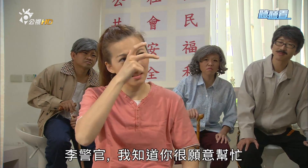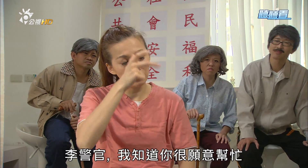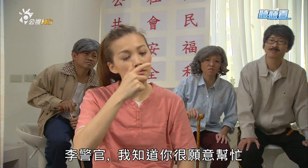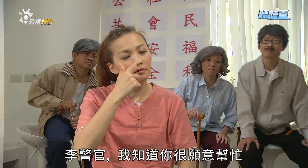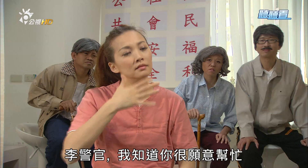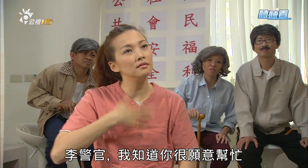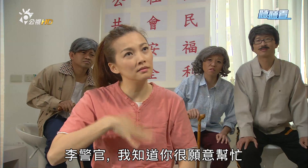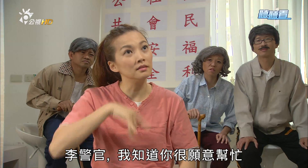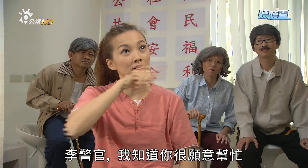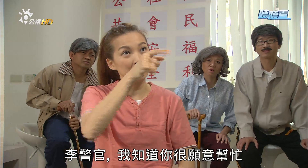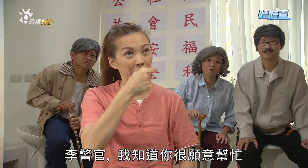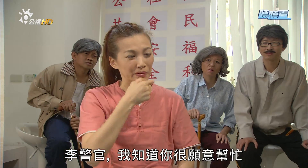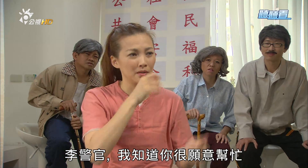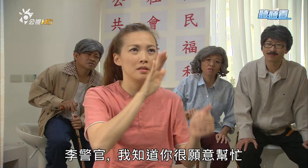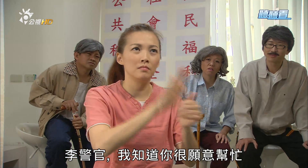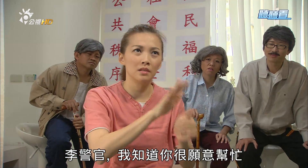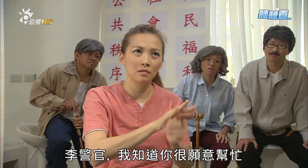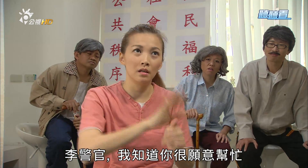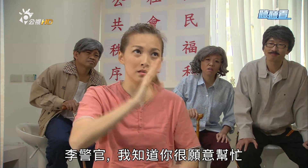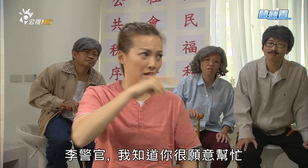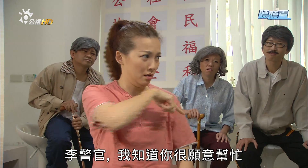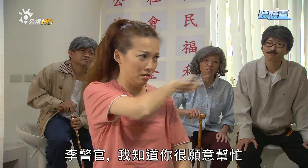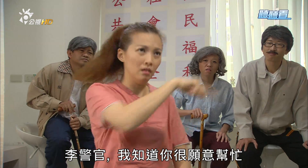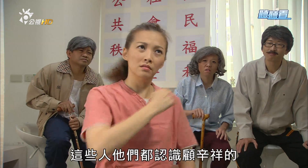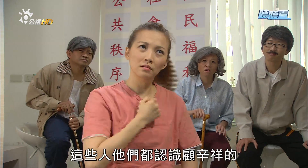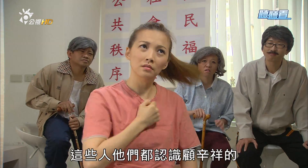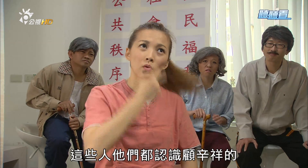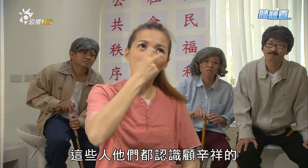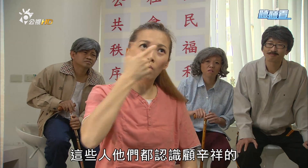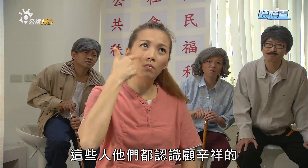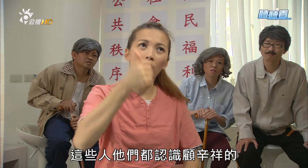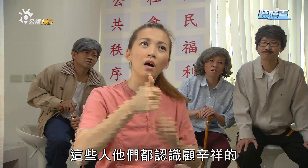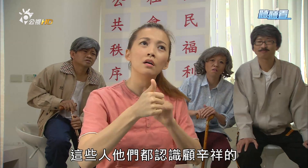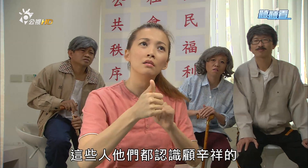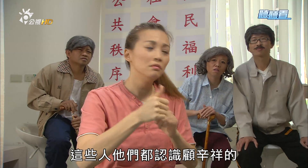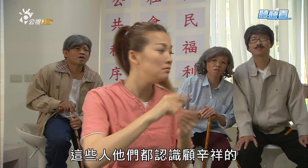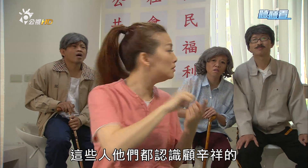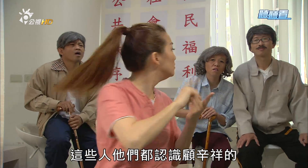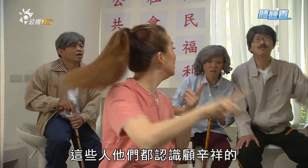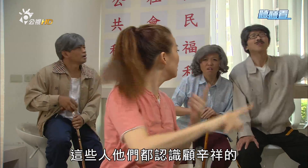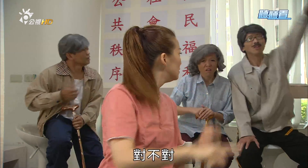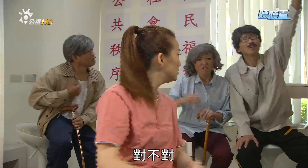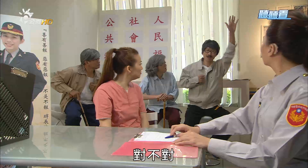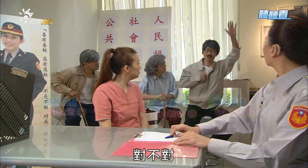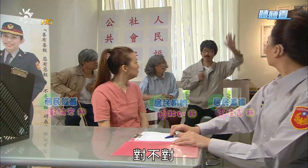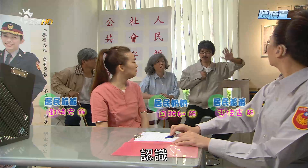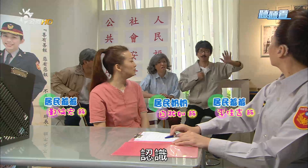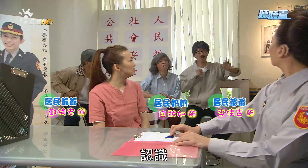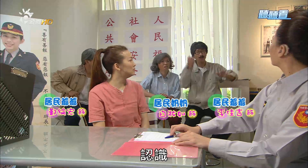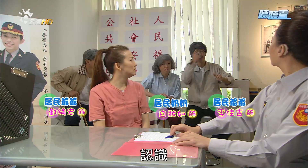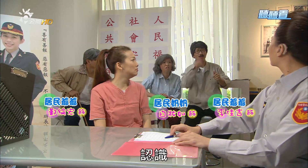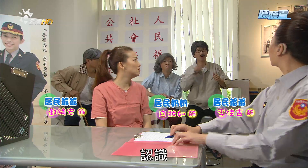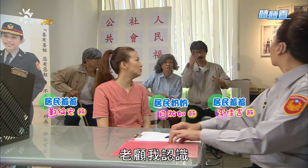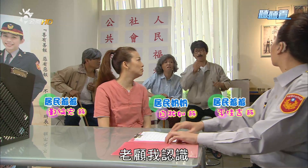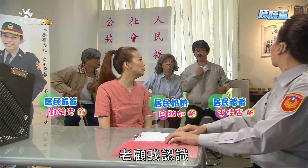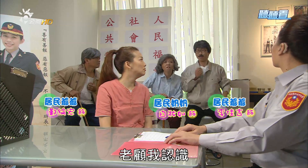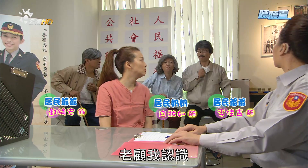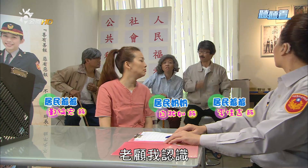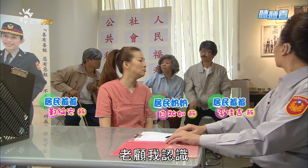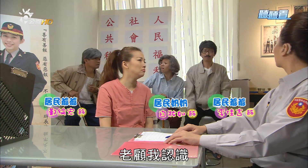李警官，我知道你很愿意帮忙，这些人他们都认识顾新祥的，对不对？ 认识，老顾，我认